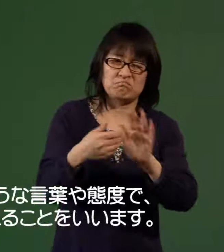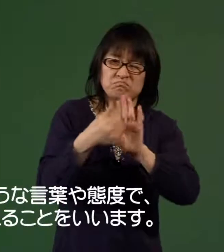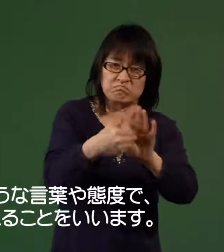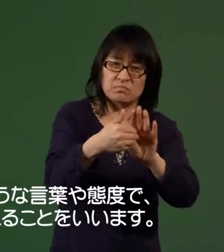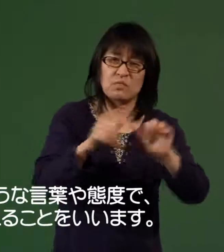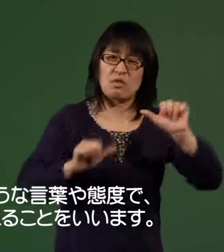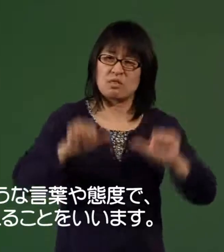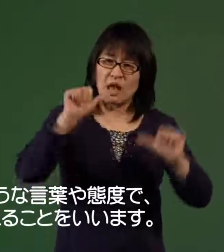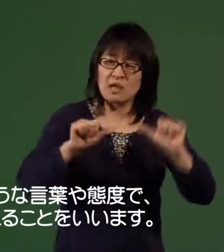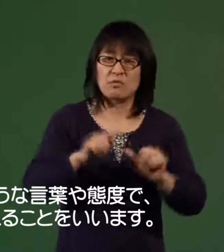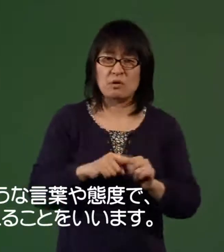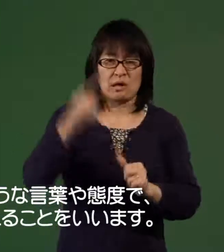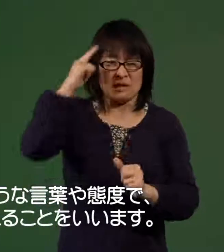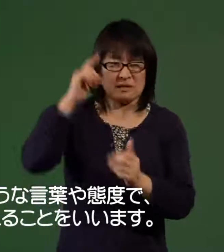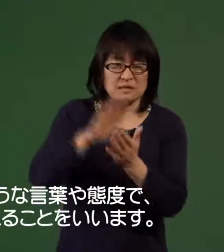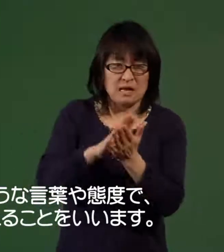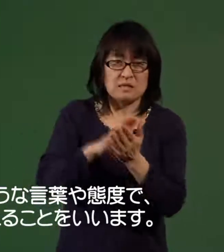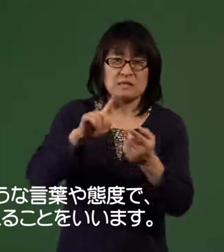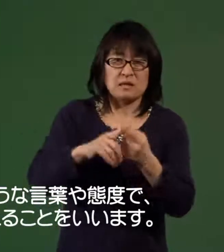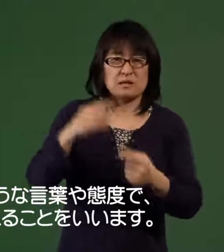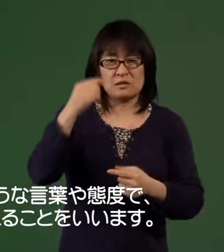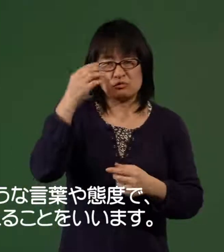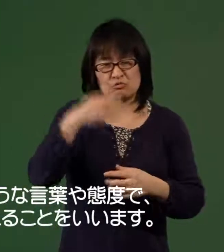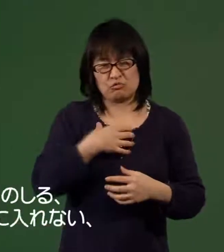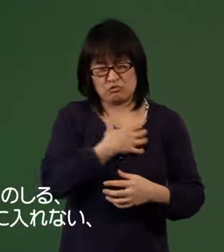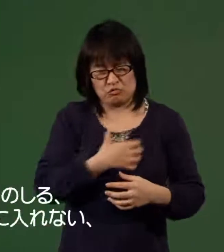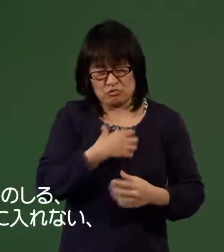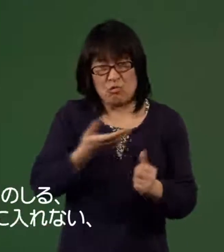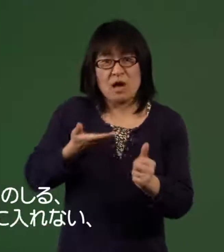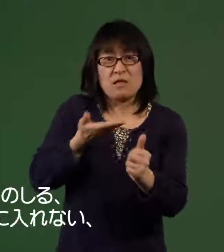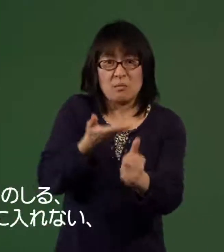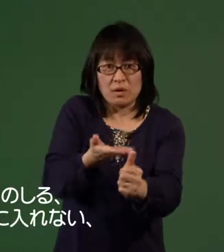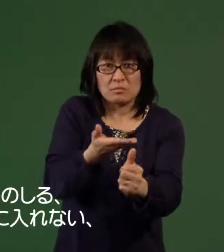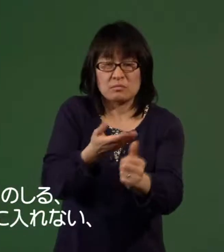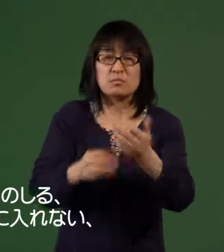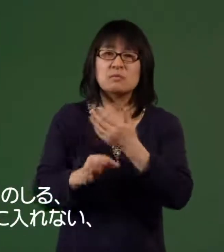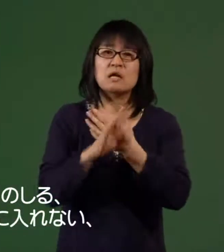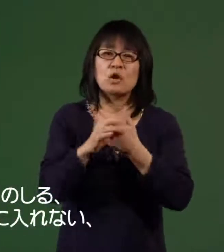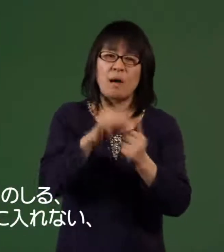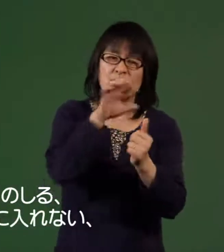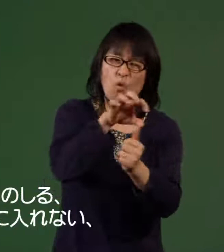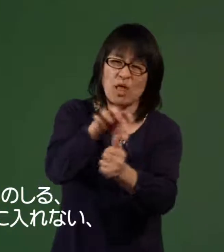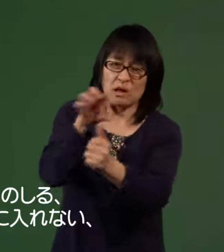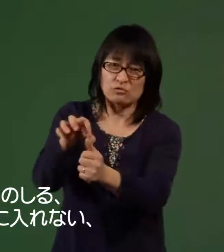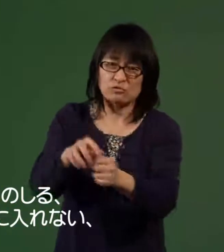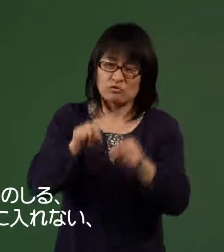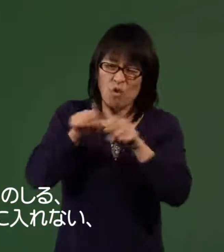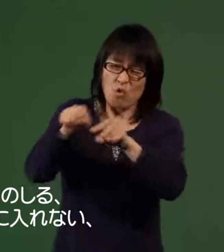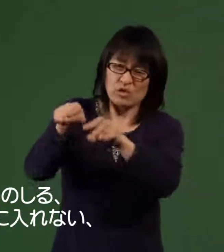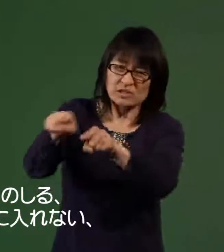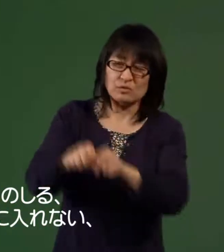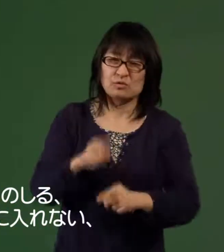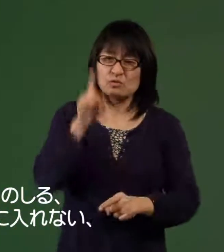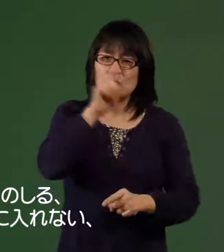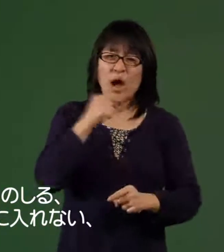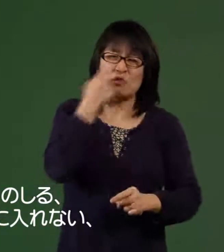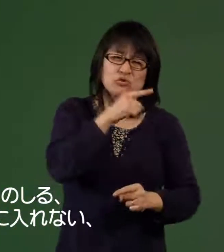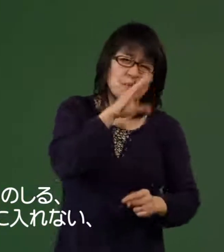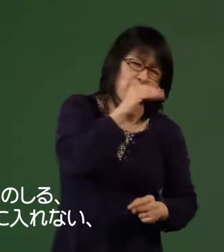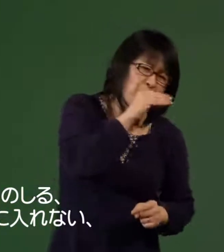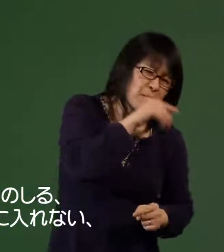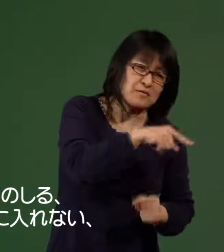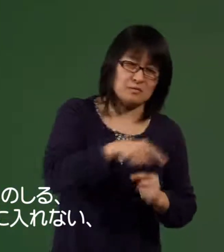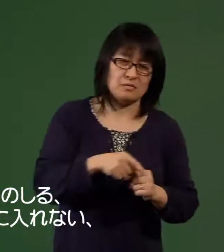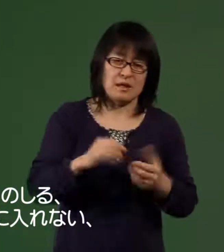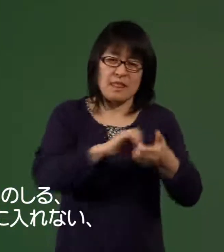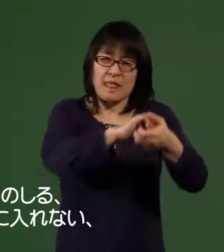精神的苦痛を与えることを言います例えばとなるも知る悪口お湯